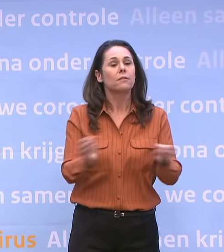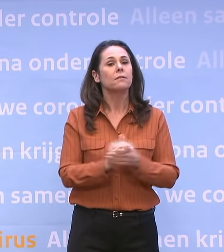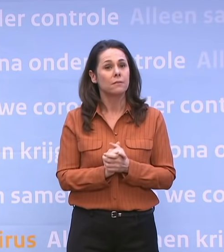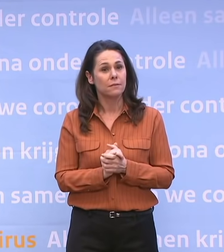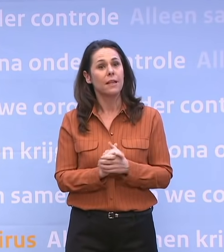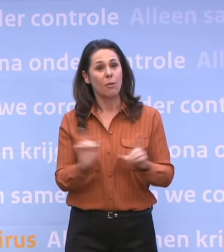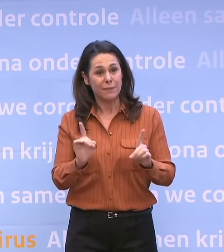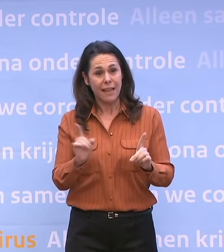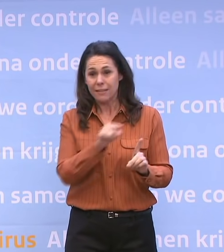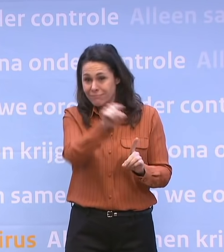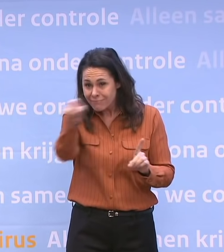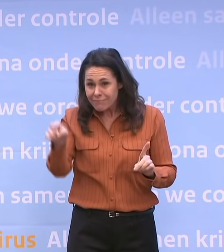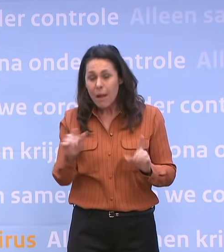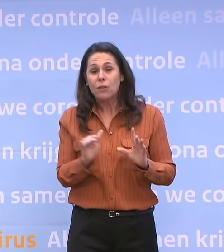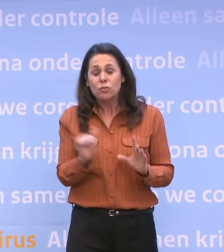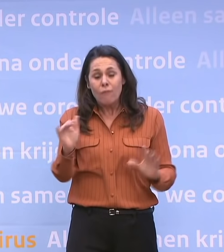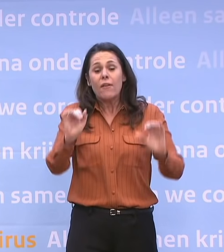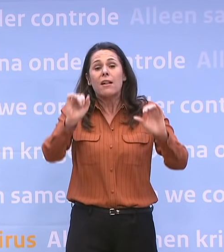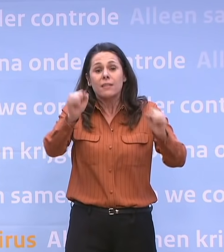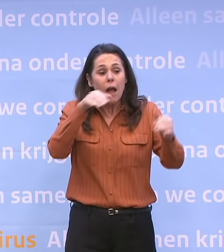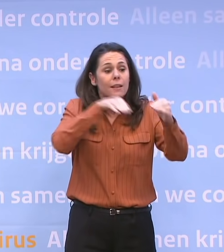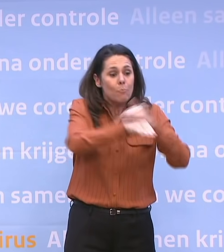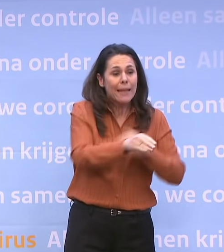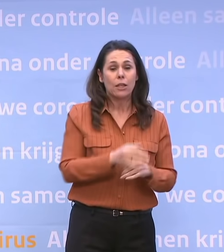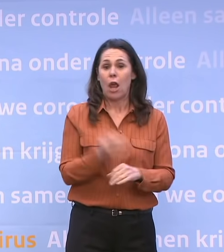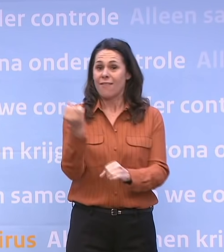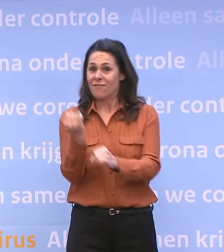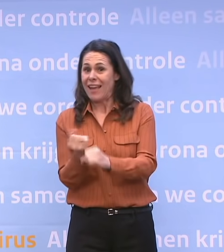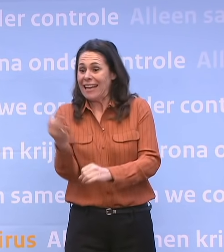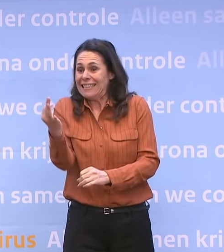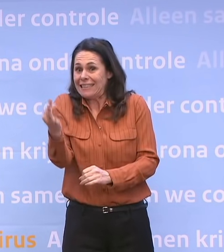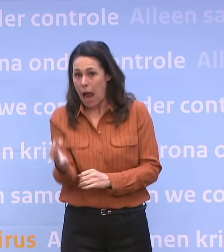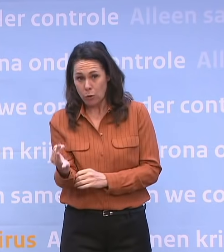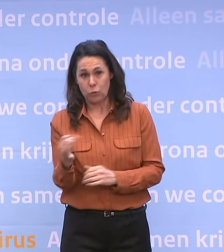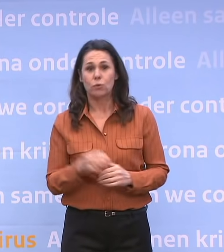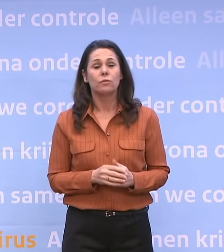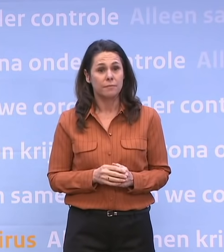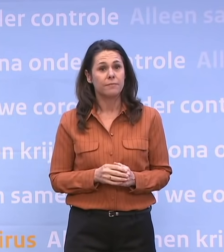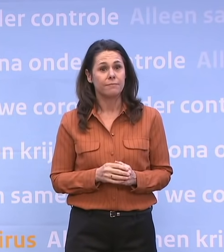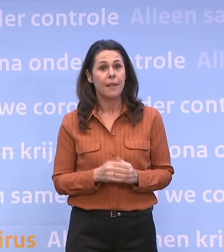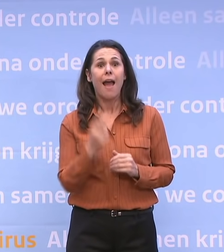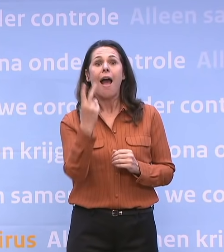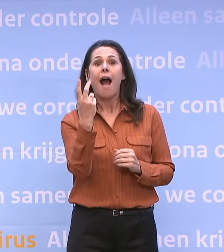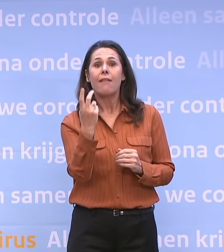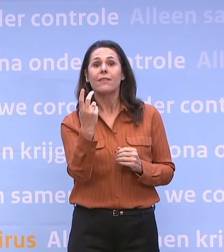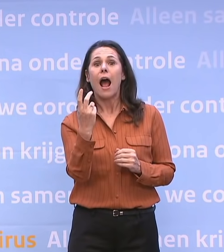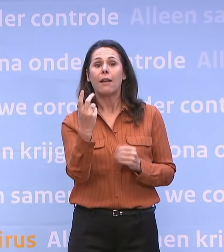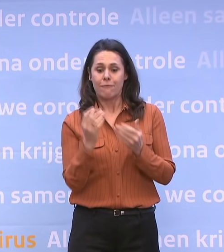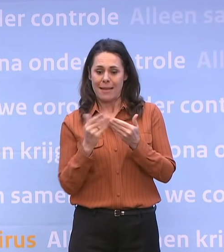dus zoveel mogelijk binnen. We werken zoveel mogelijk thuis. We houden die 1,5 meter